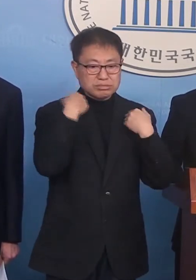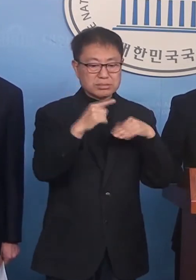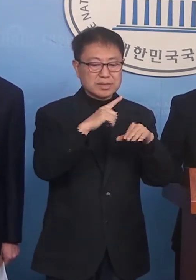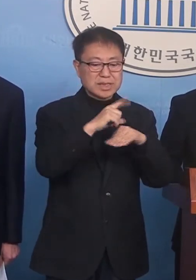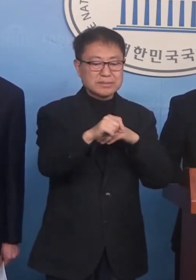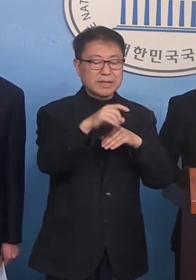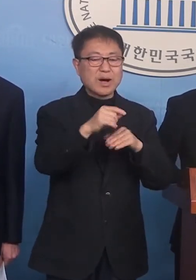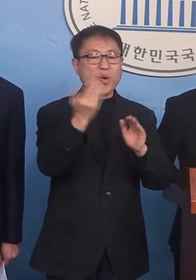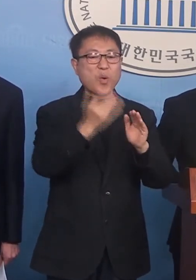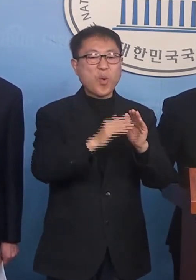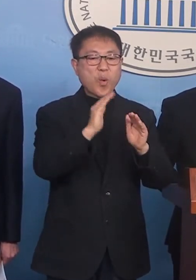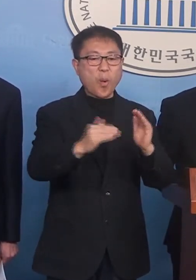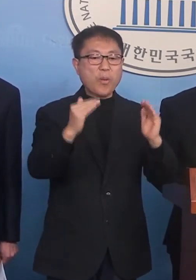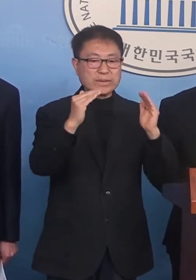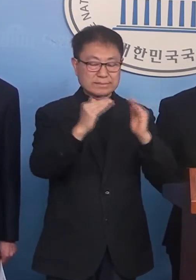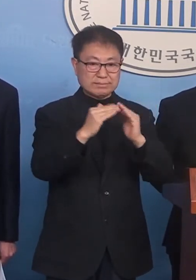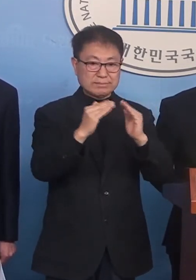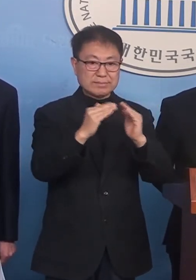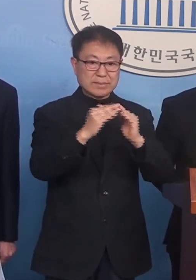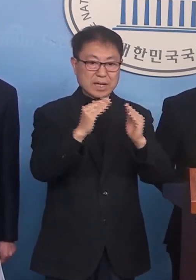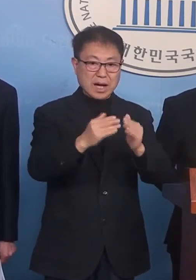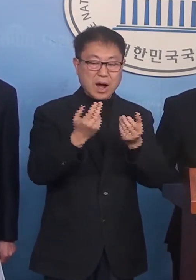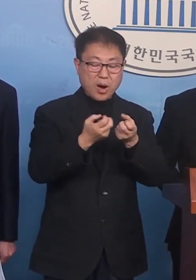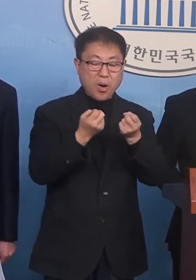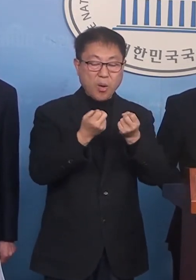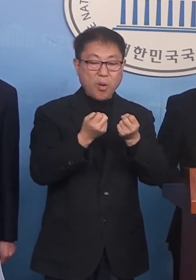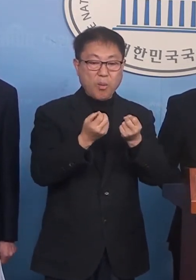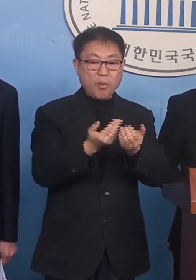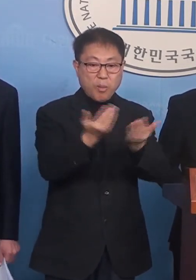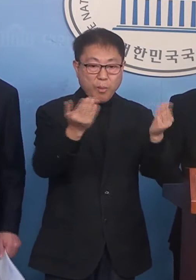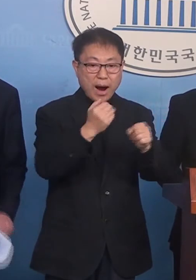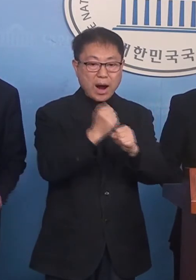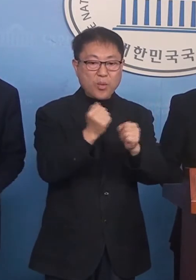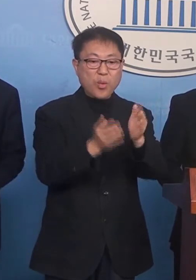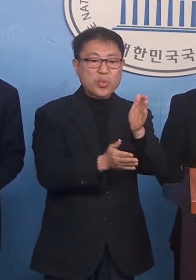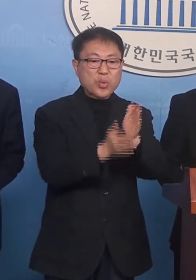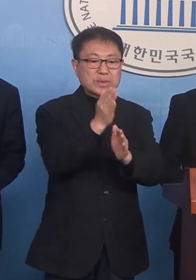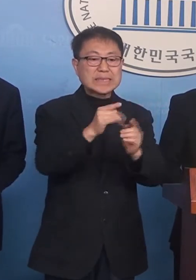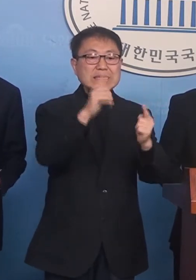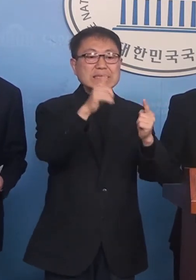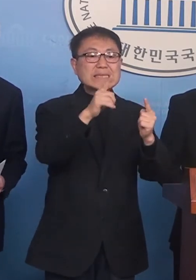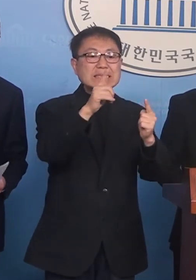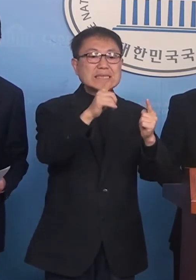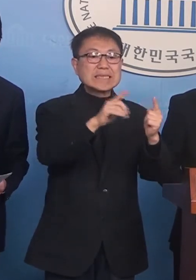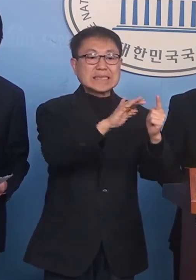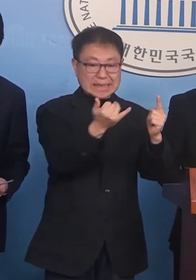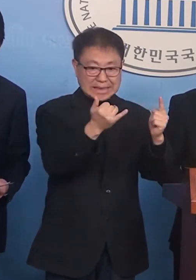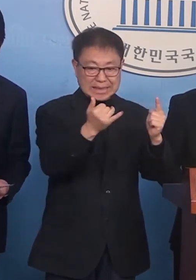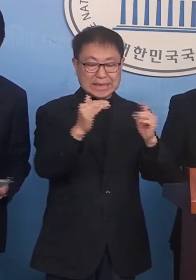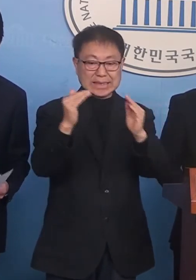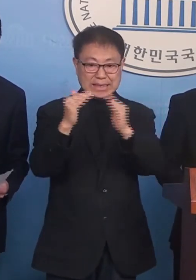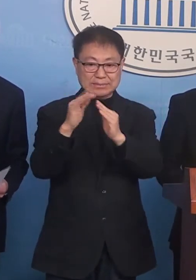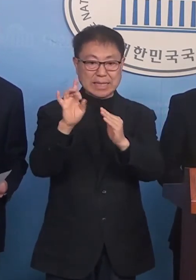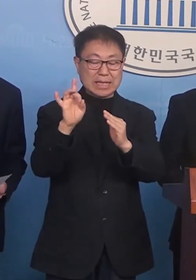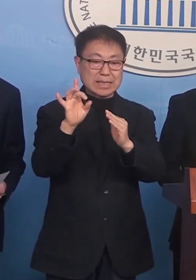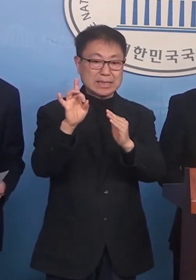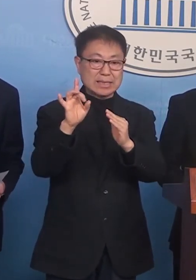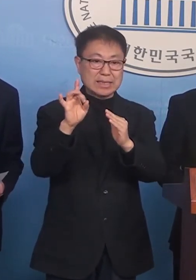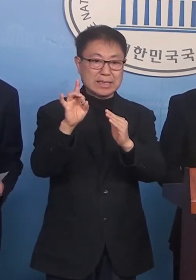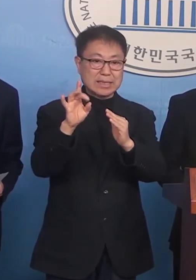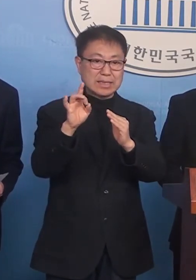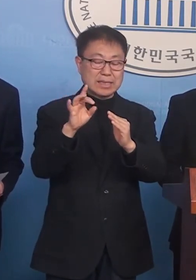지자체가 공공임대주택을 획기적으로 공급하고 대도시의 1가구 2주택자부터